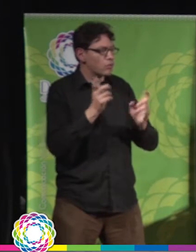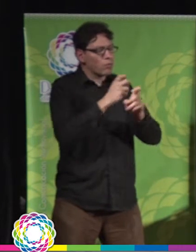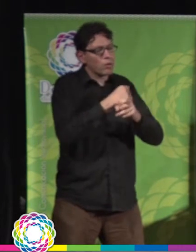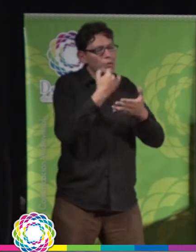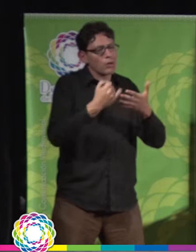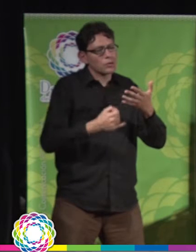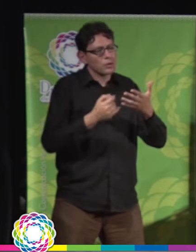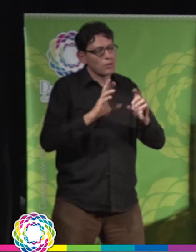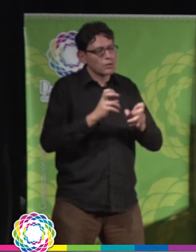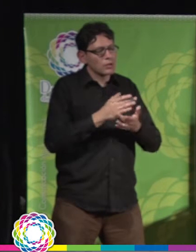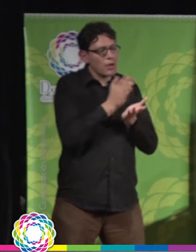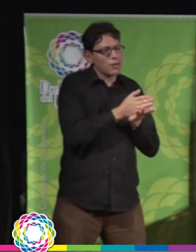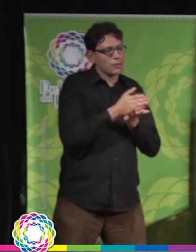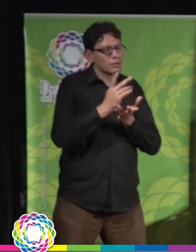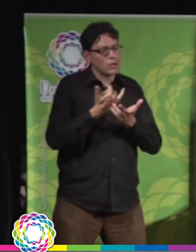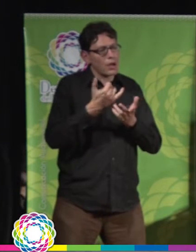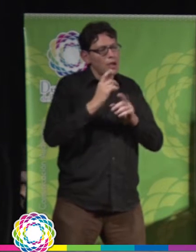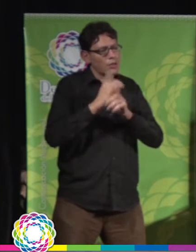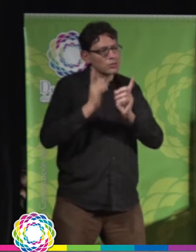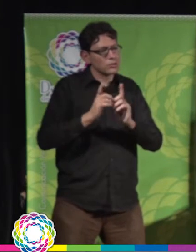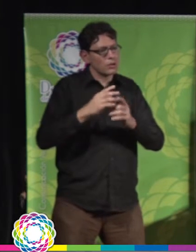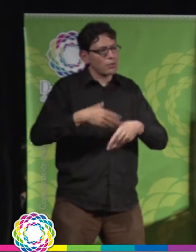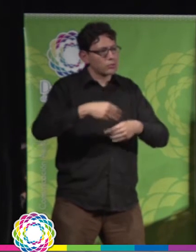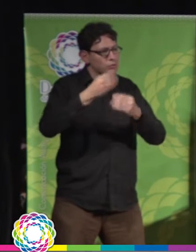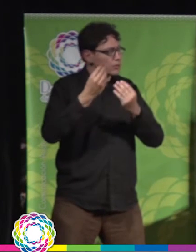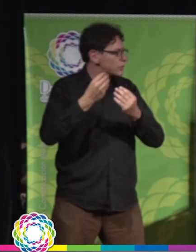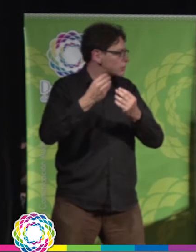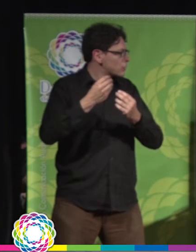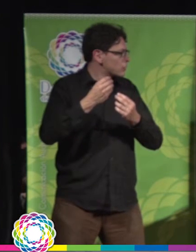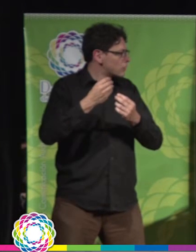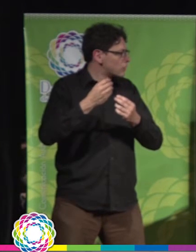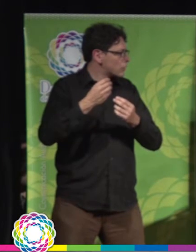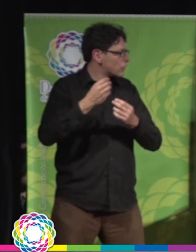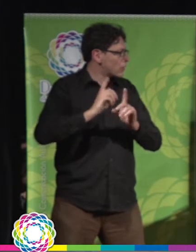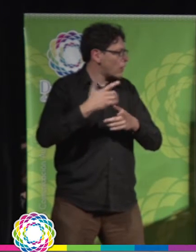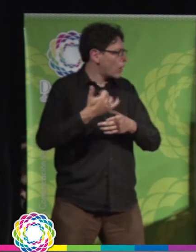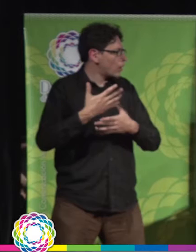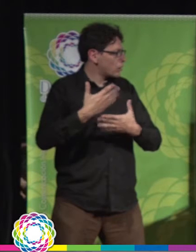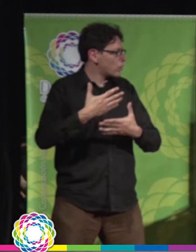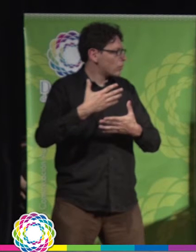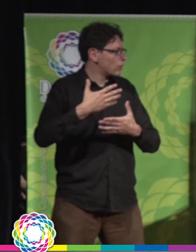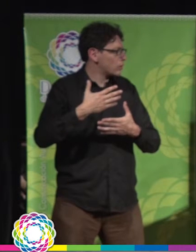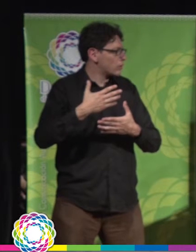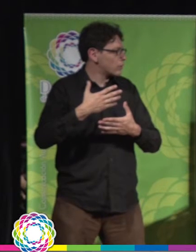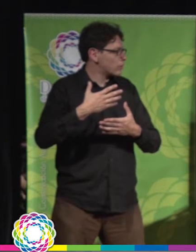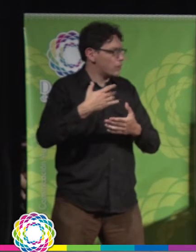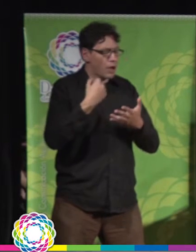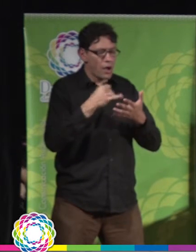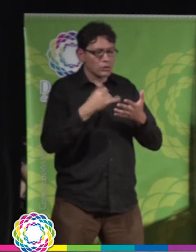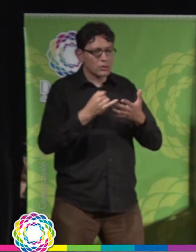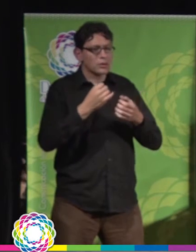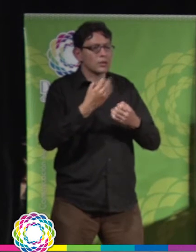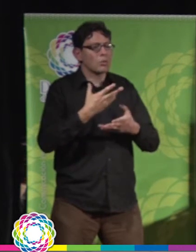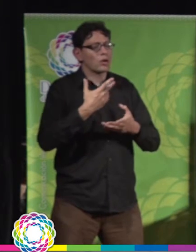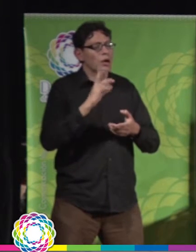derechos alcanzados por los docentes, que muchas veces además debemos faltar a nuestro trabajo por cumplir nuestro